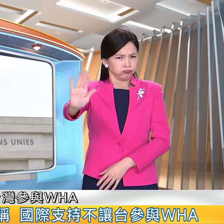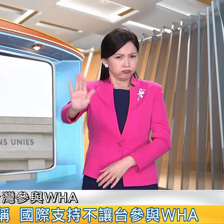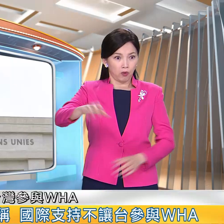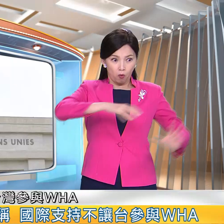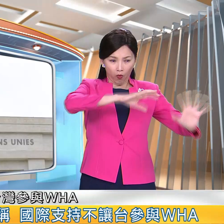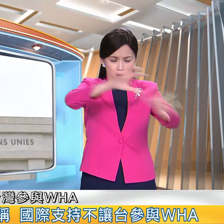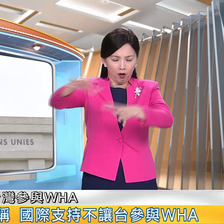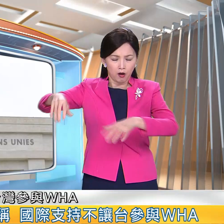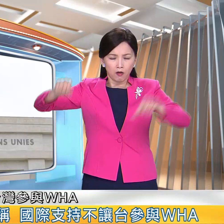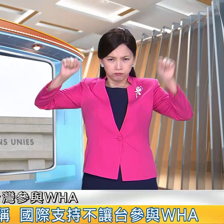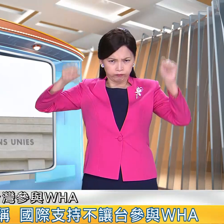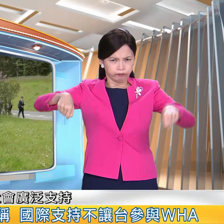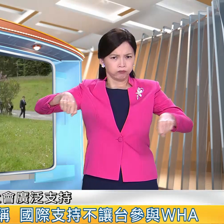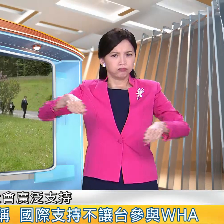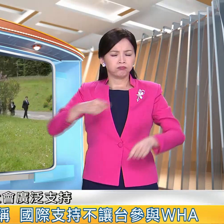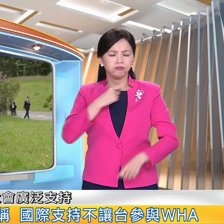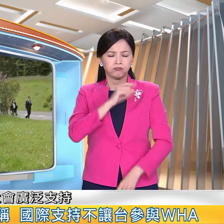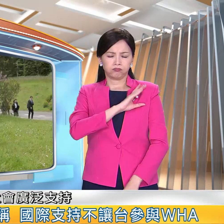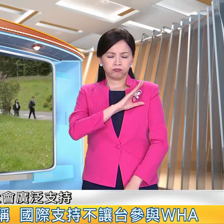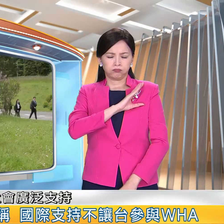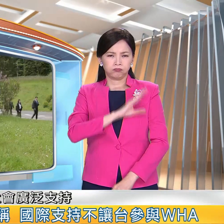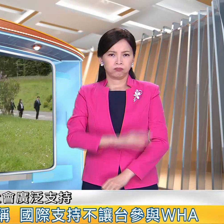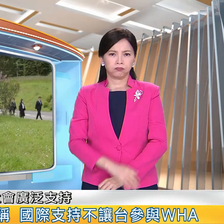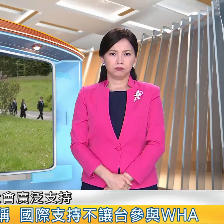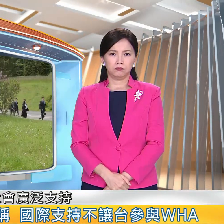与 WHA 得到国际社会广泛支持。